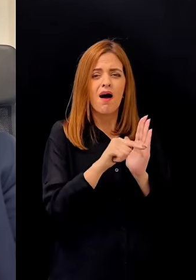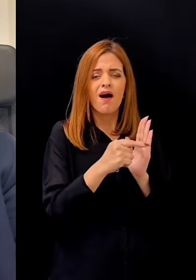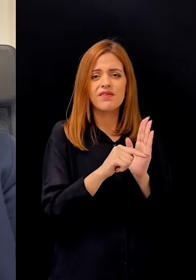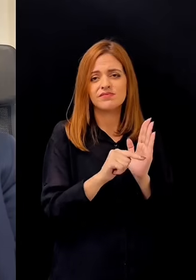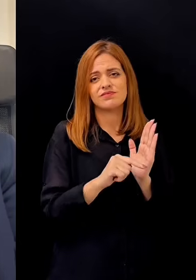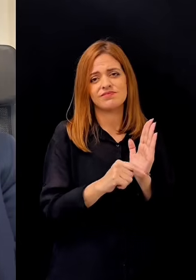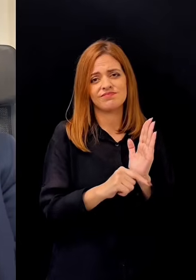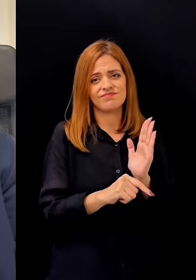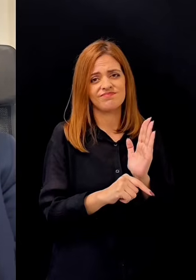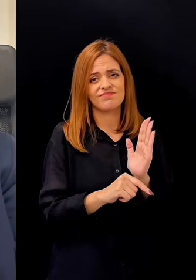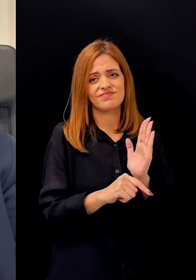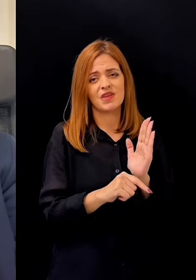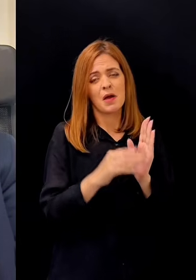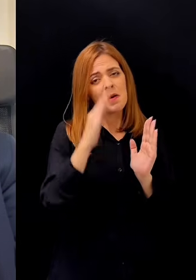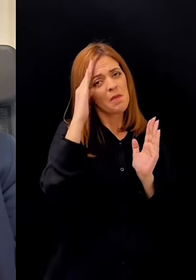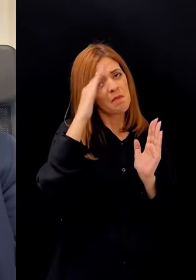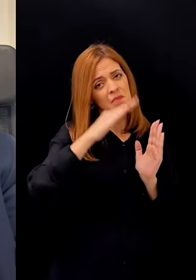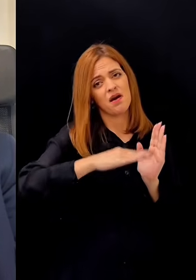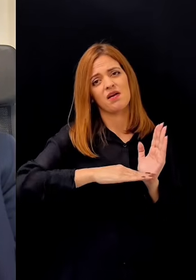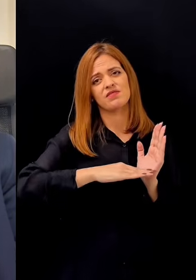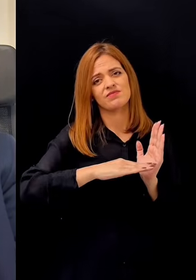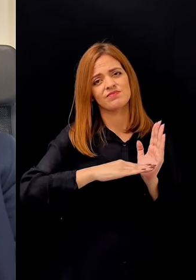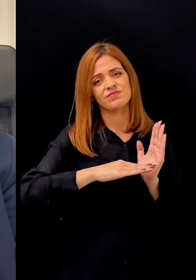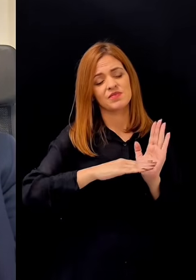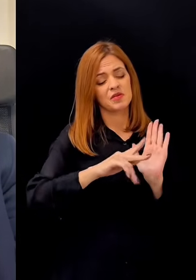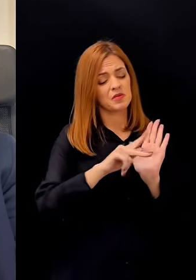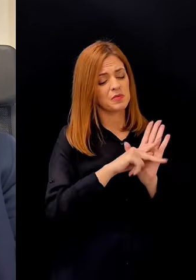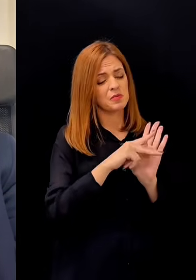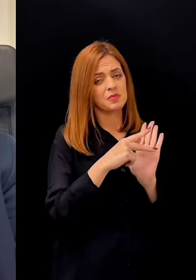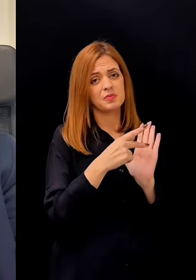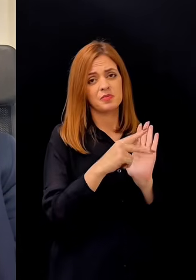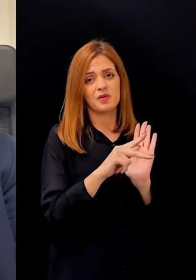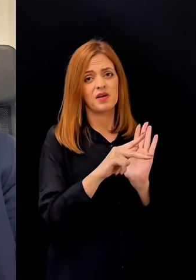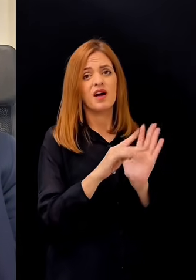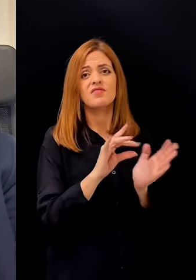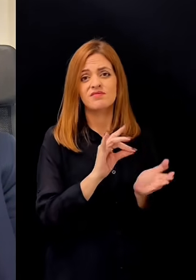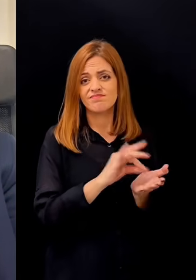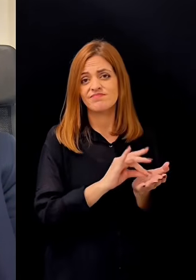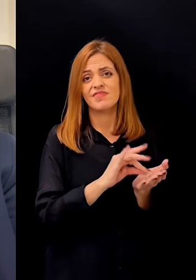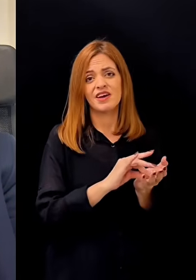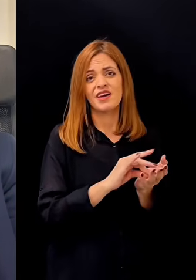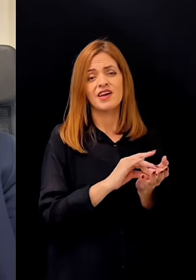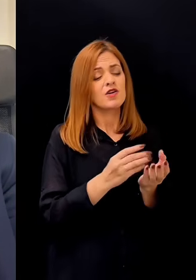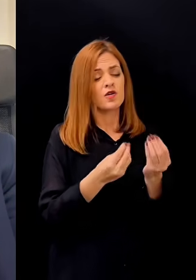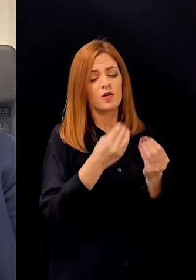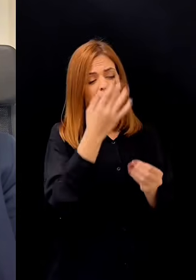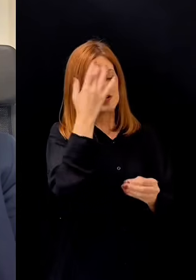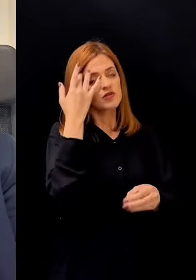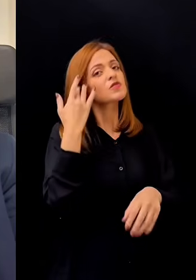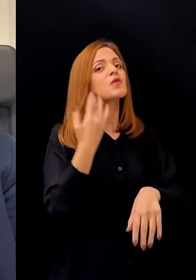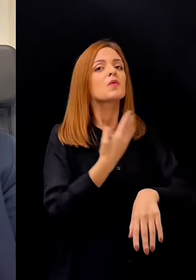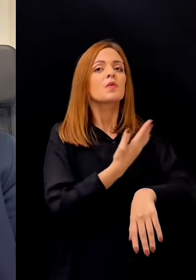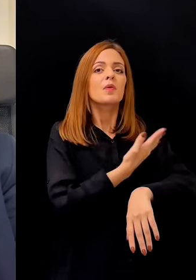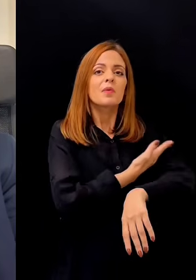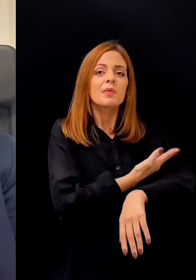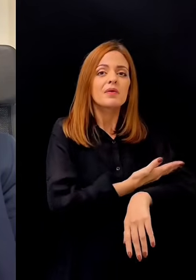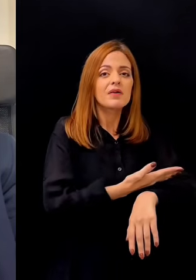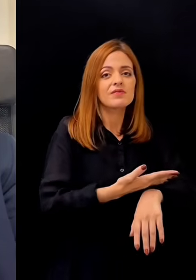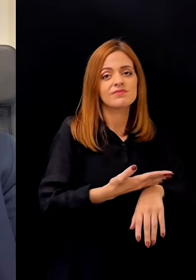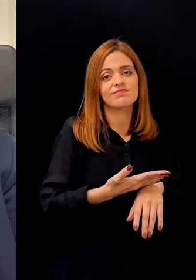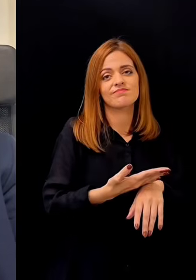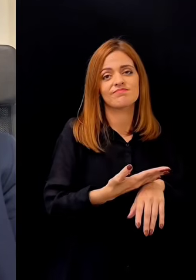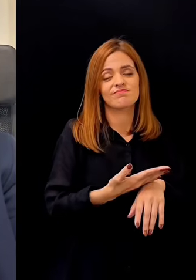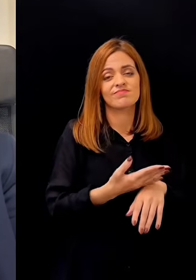sepultado no mal, no inferno. Essa é a realidade. Essa é a grande